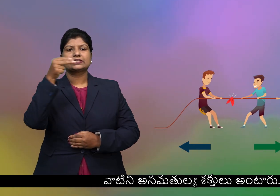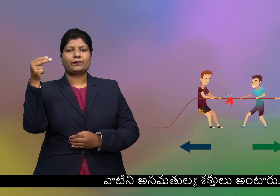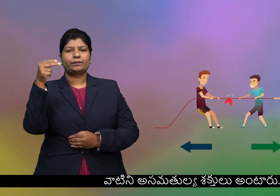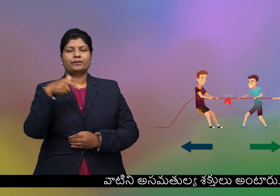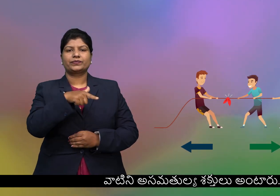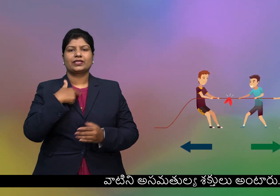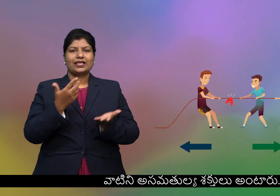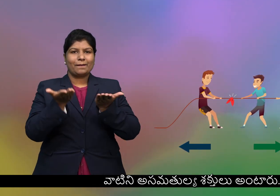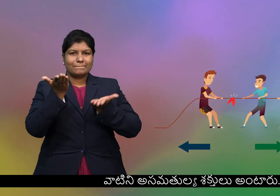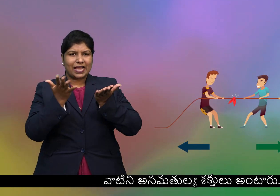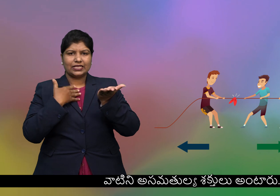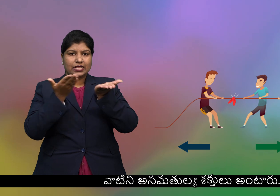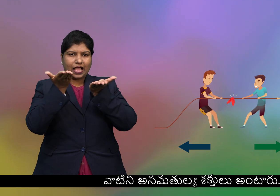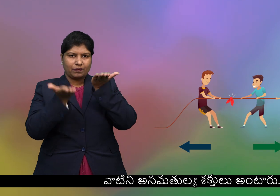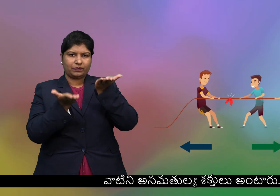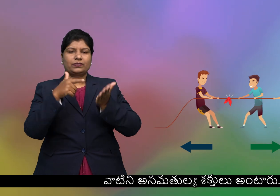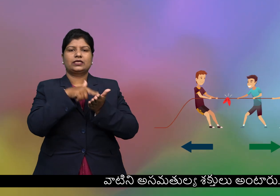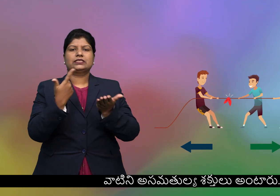వాటిని అసమతుల్య శక్తులు అంటారు.